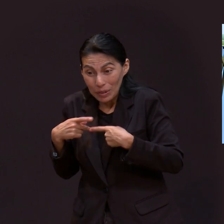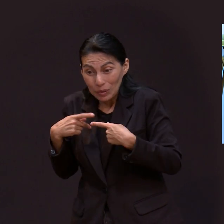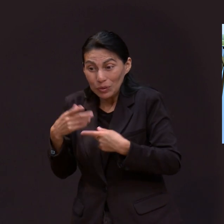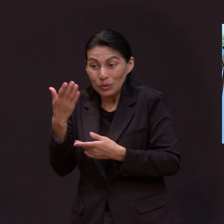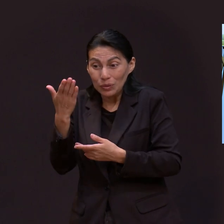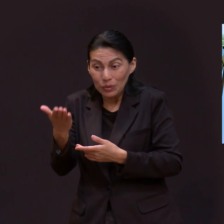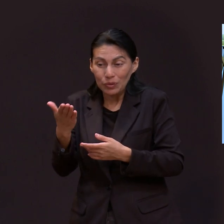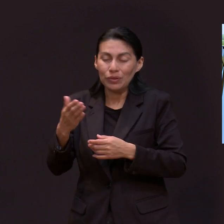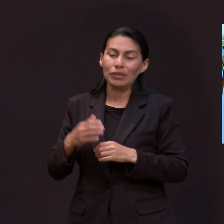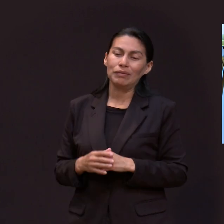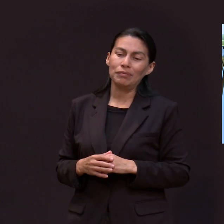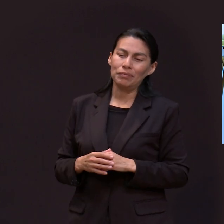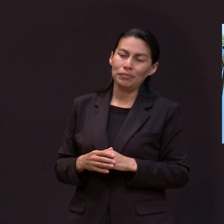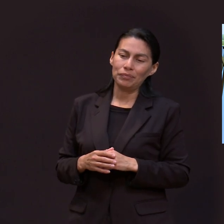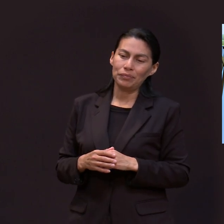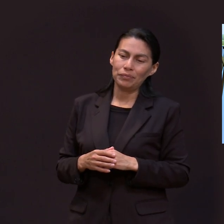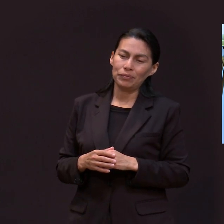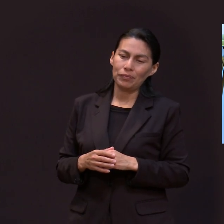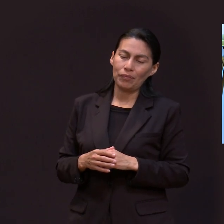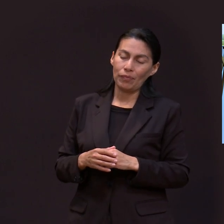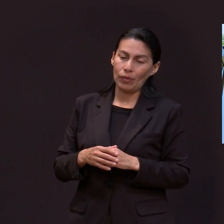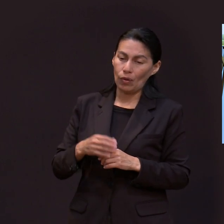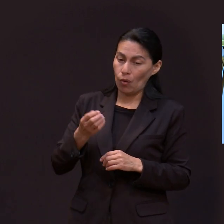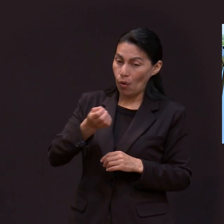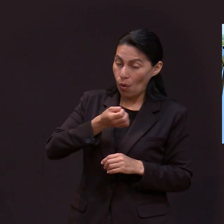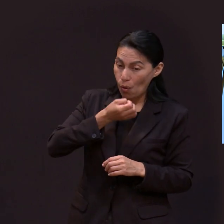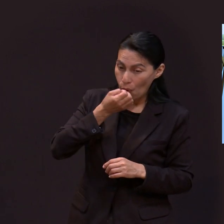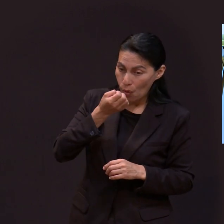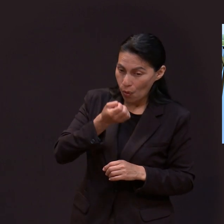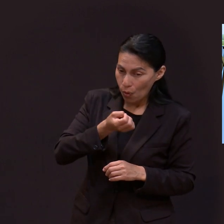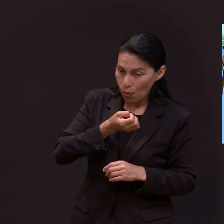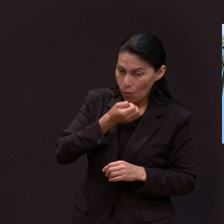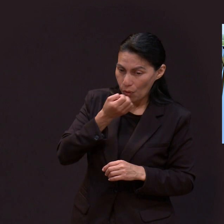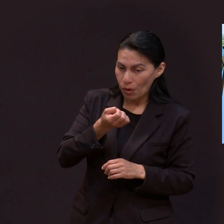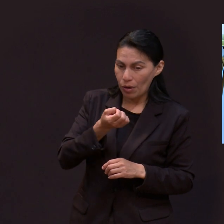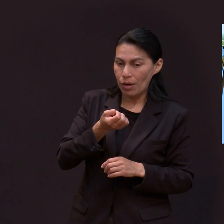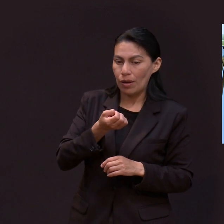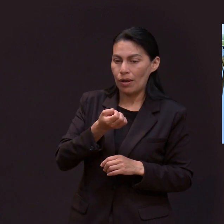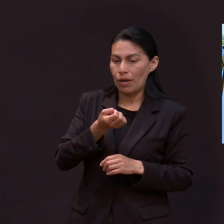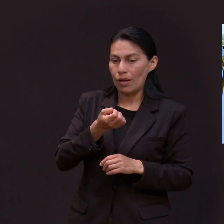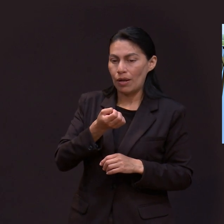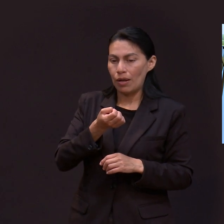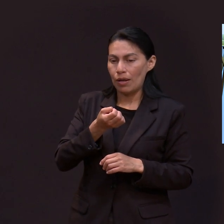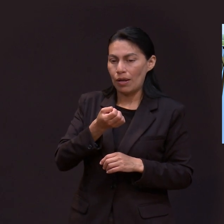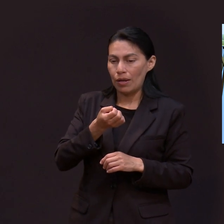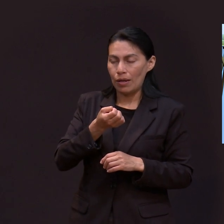por esto ahora porque especialmente